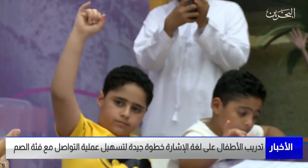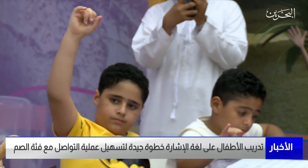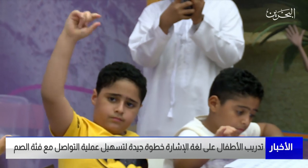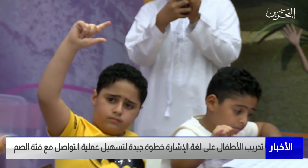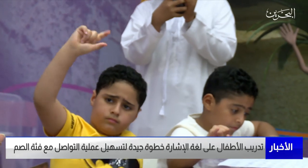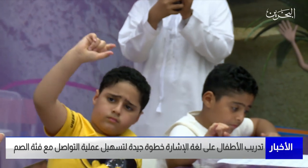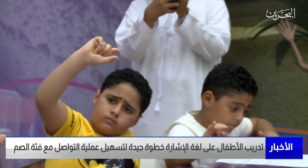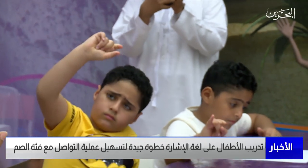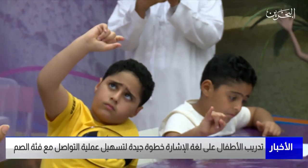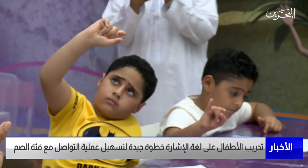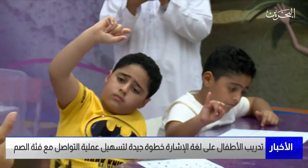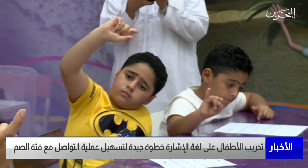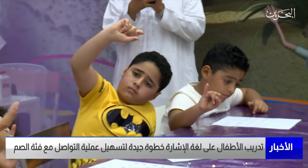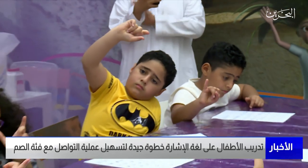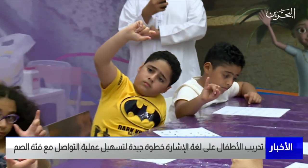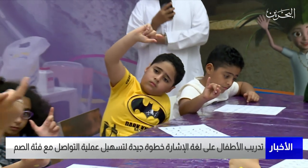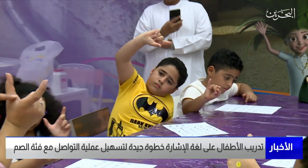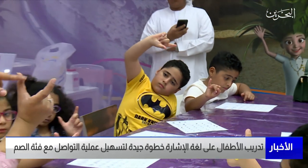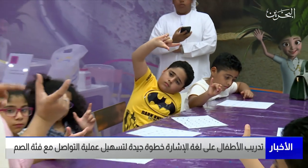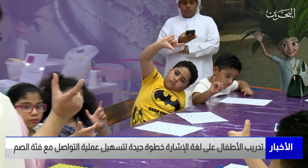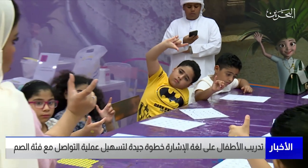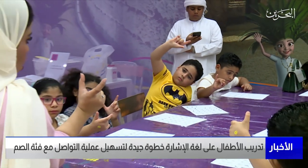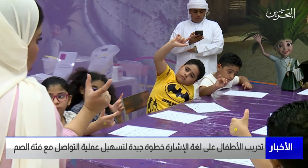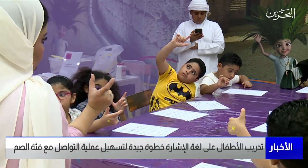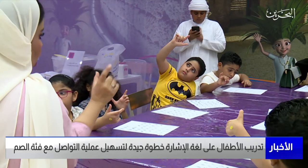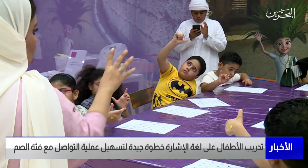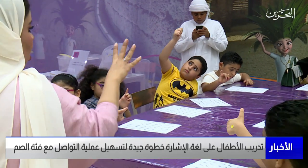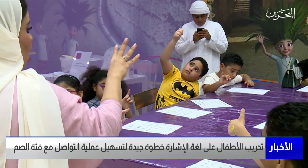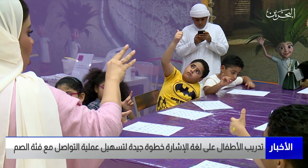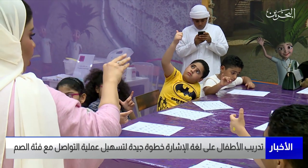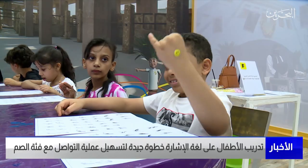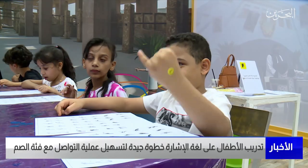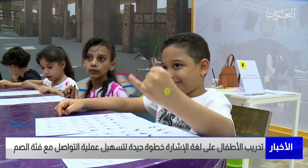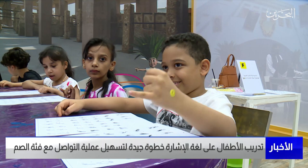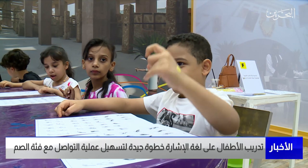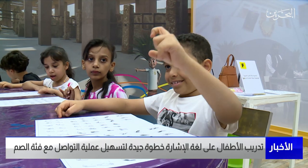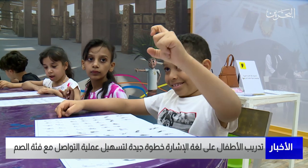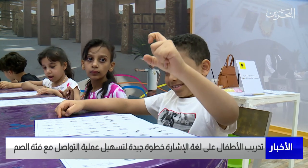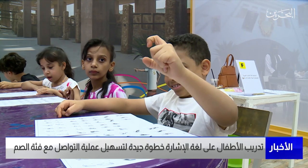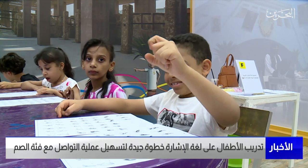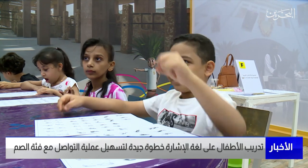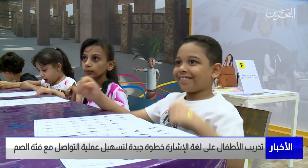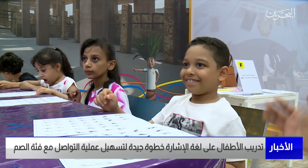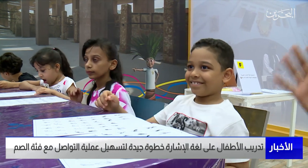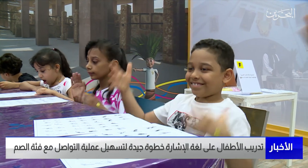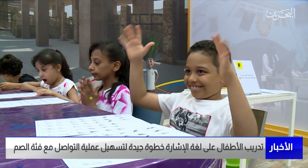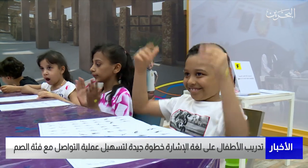واع بأهمية فئة الصم في المجتمع وضرورة التواصل والتخاطب معها وإسعادها،